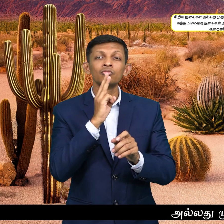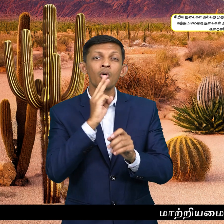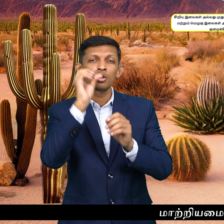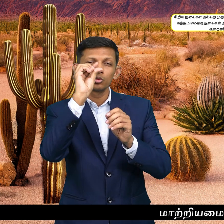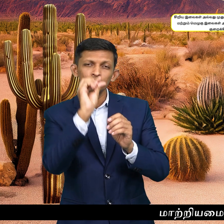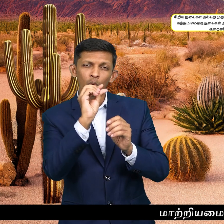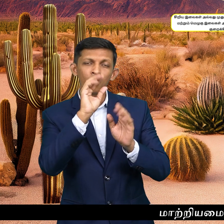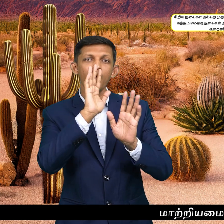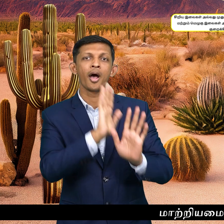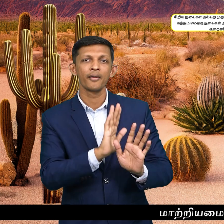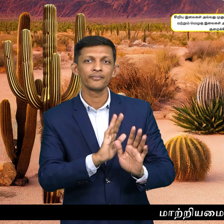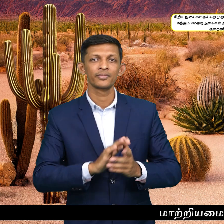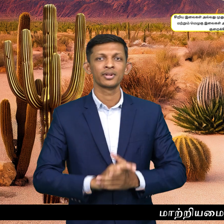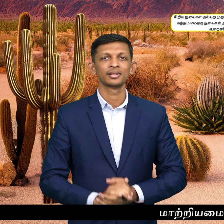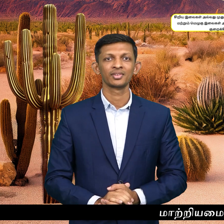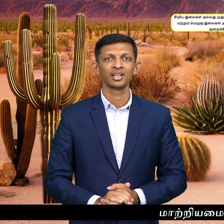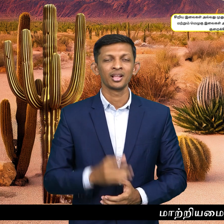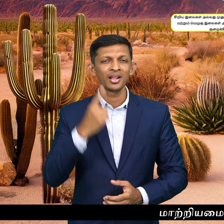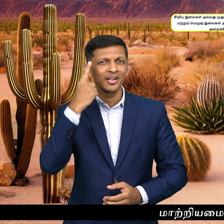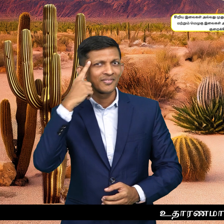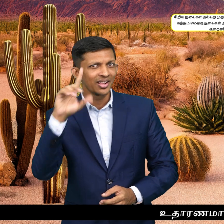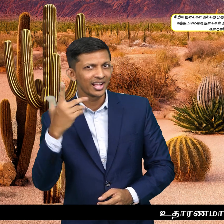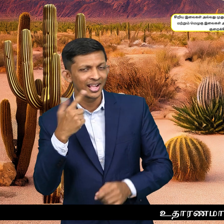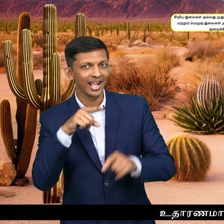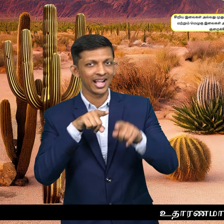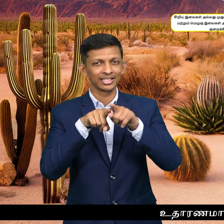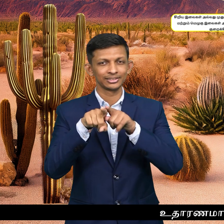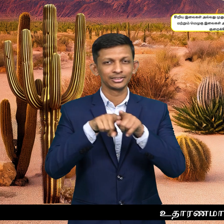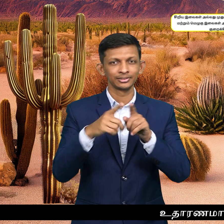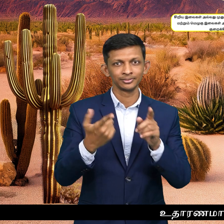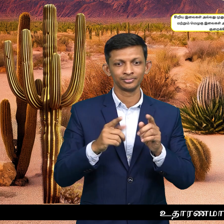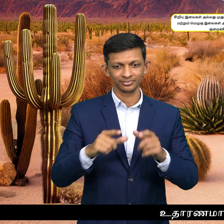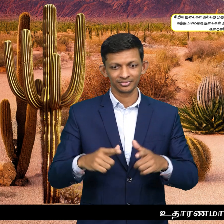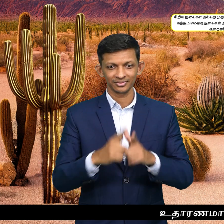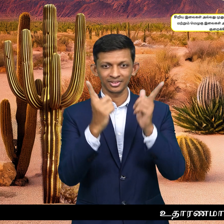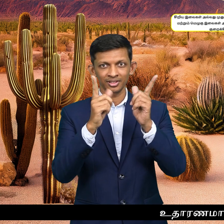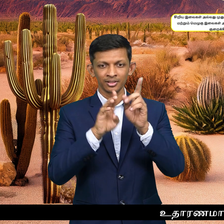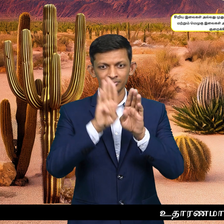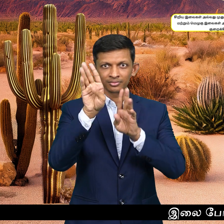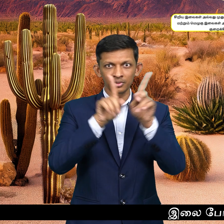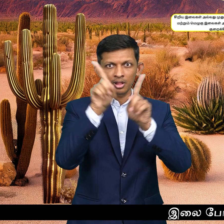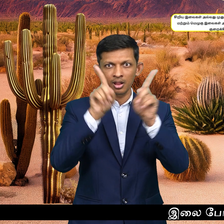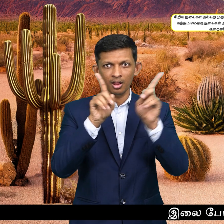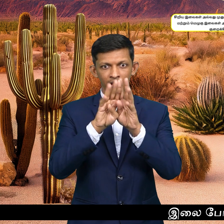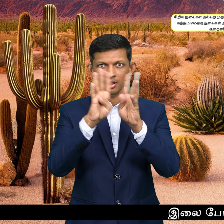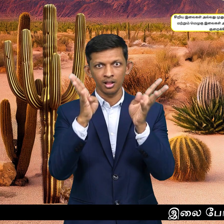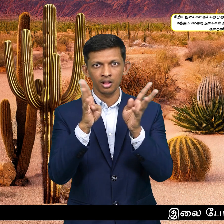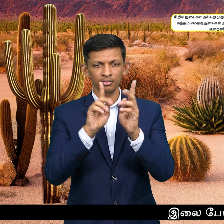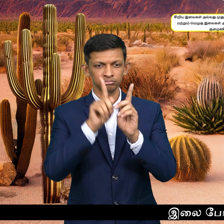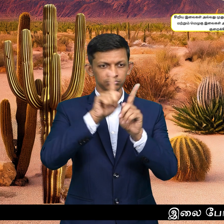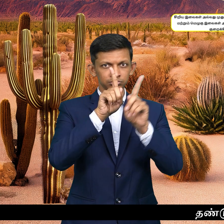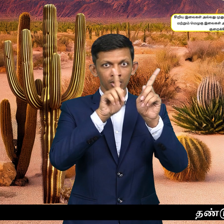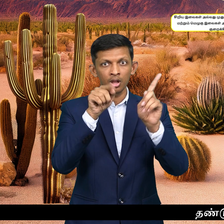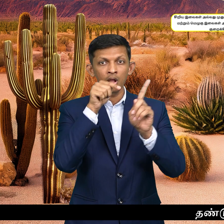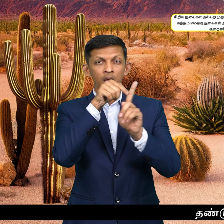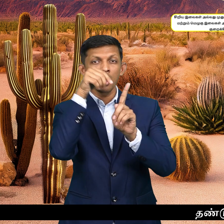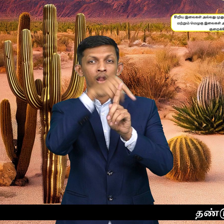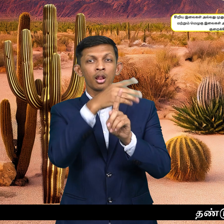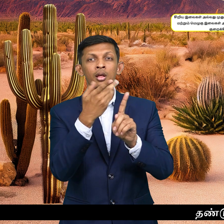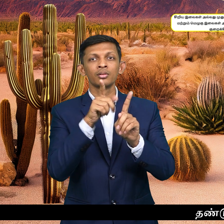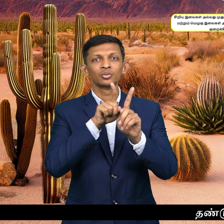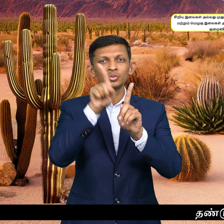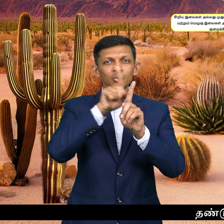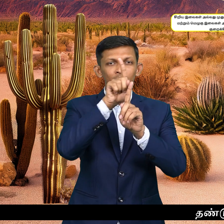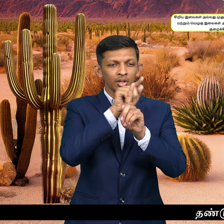முதுகெலும்பாக மாற்றியமைக்கப்பட்டுள்ளன. உதாரணமாக, கற்றாழையில் இலை போன்ற பாகங்கள்